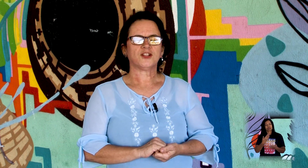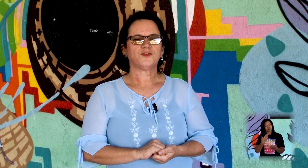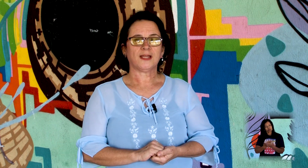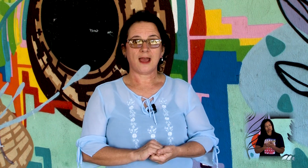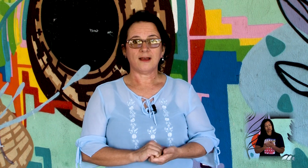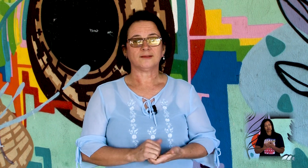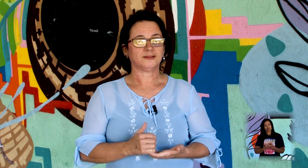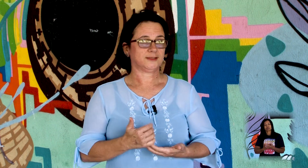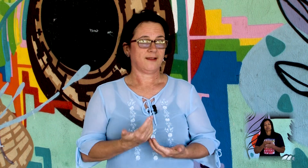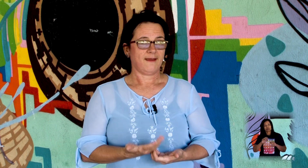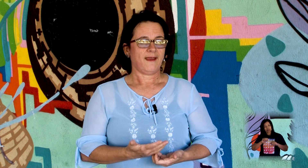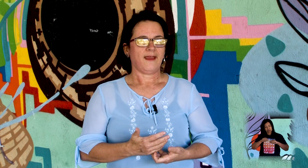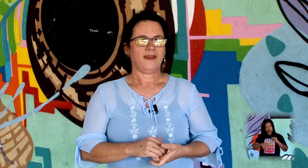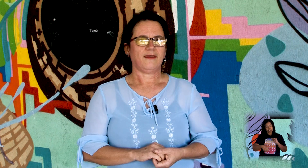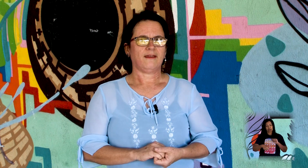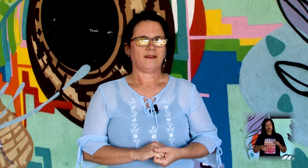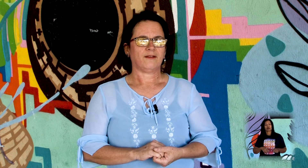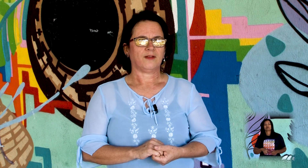os certificados,